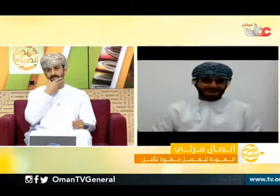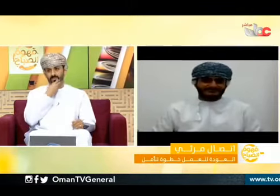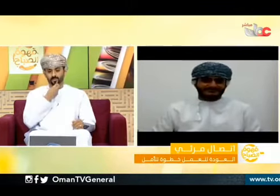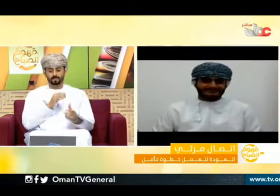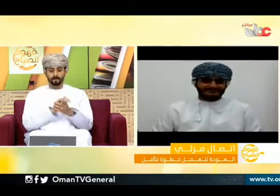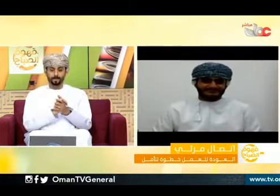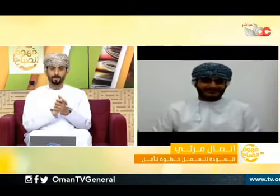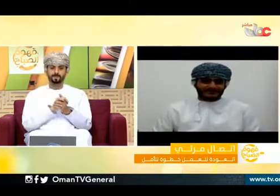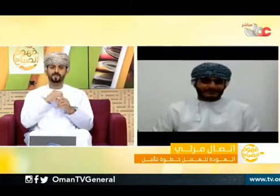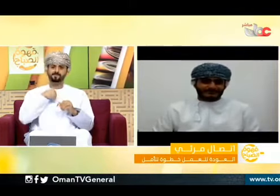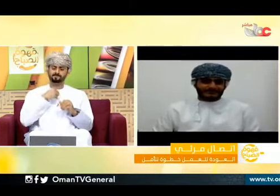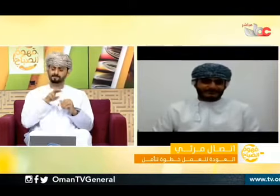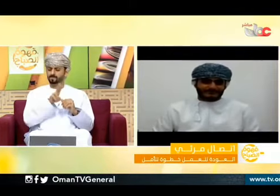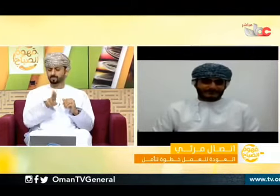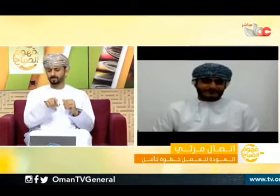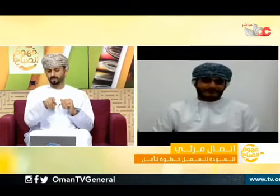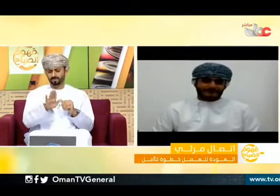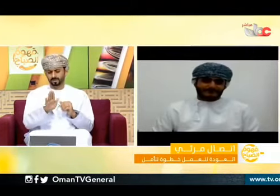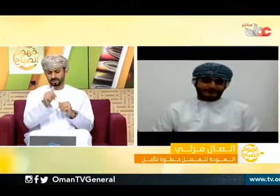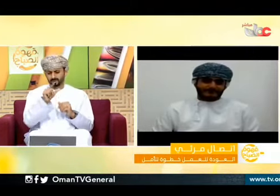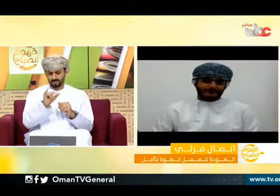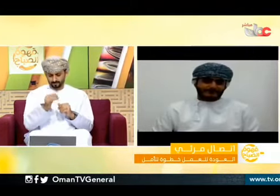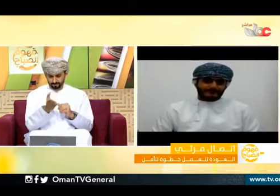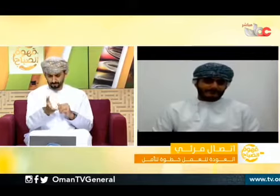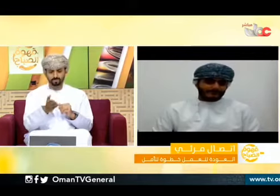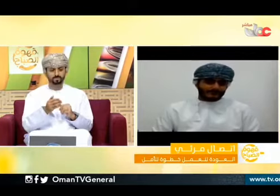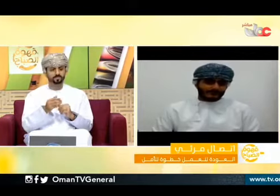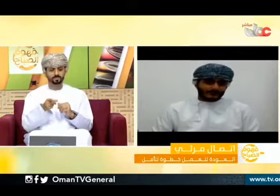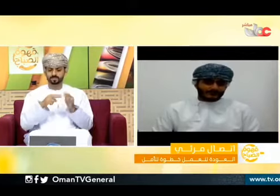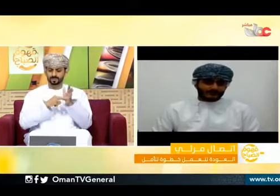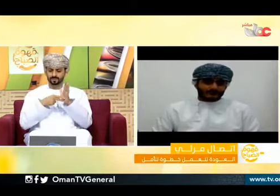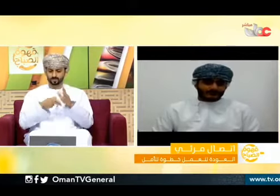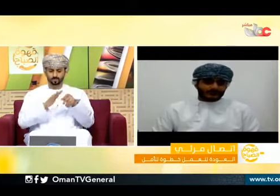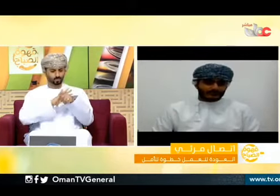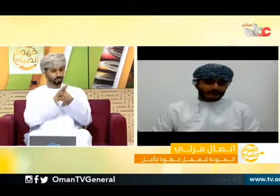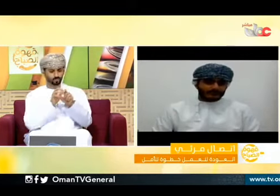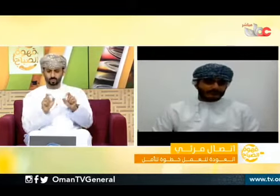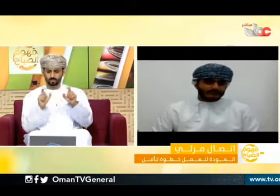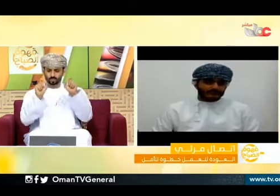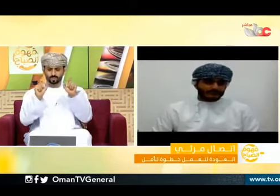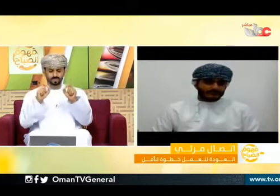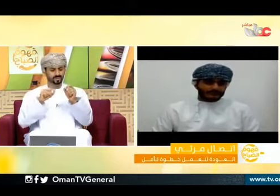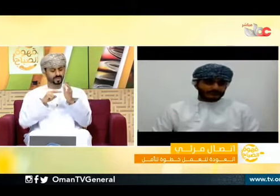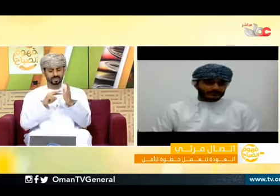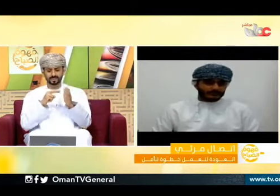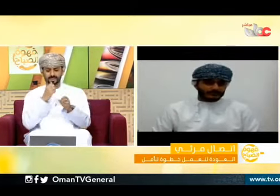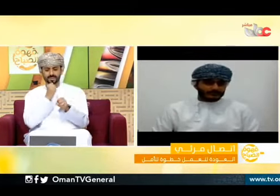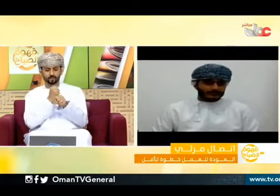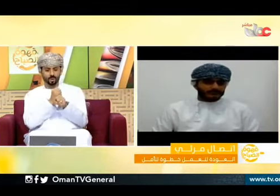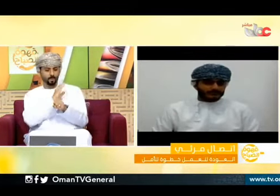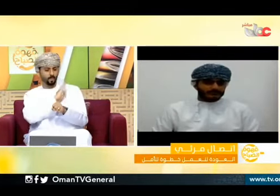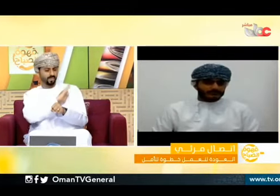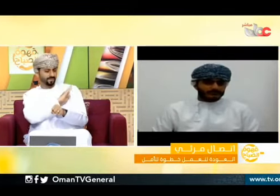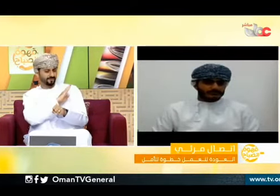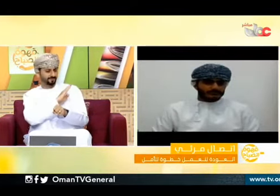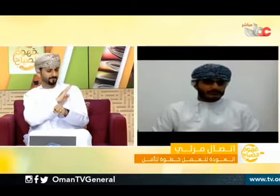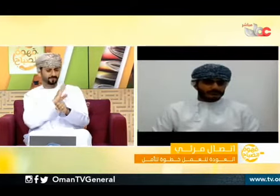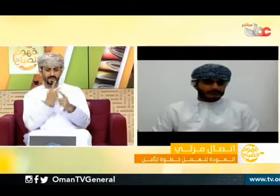للموظفين. جميل. أنا بس سؤالي لك أخي سالم، كيف